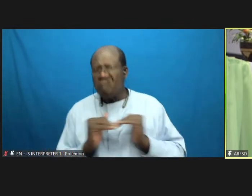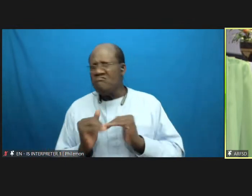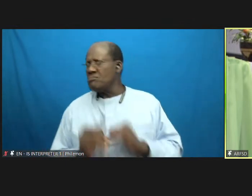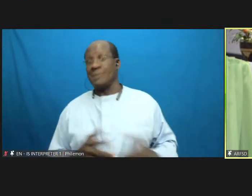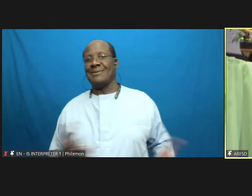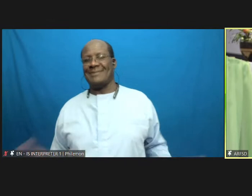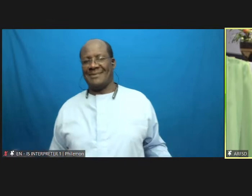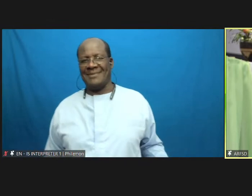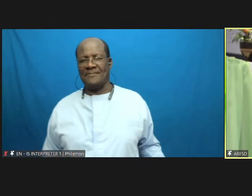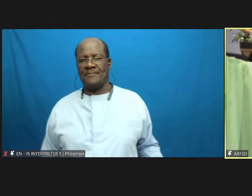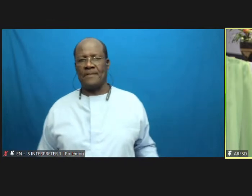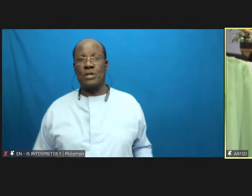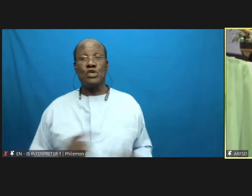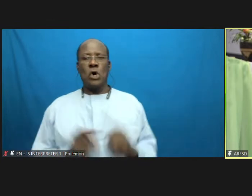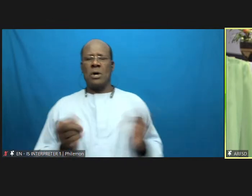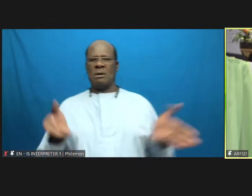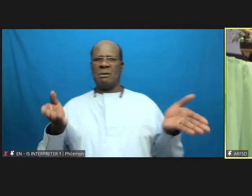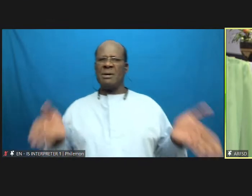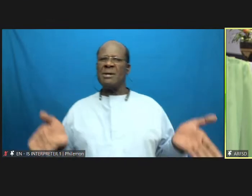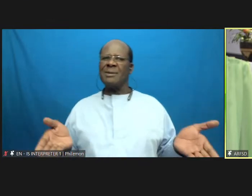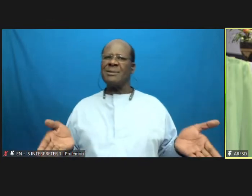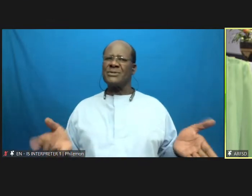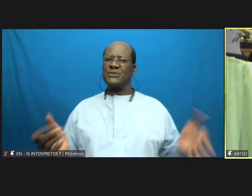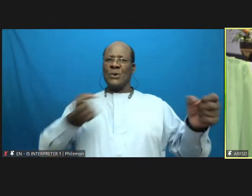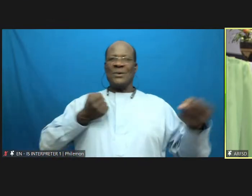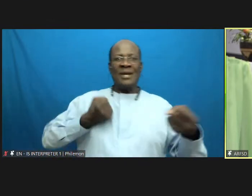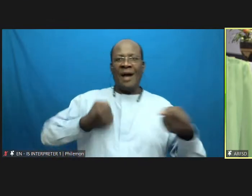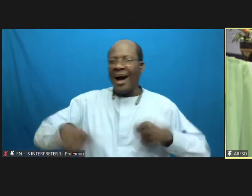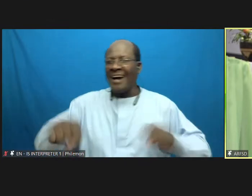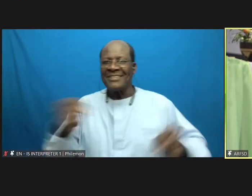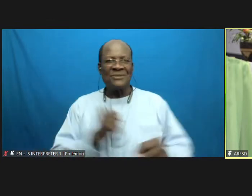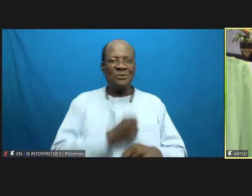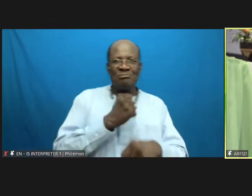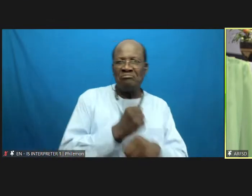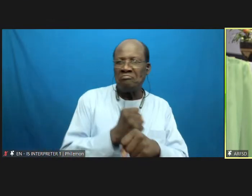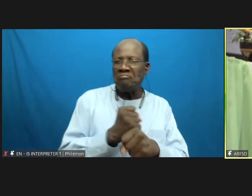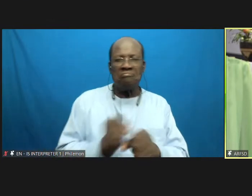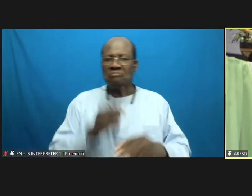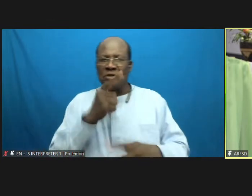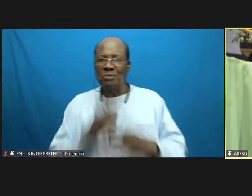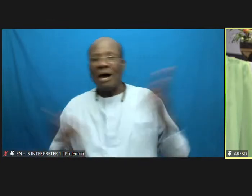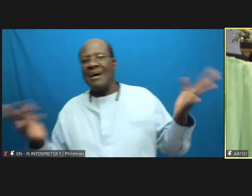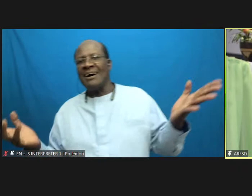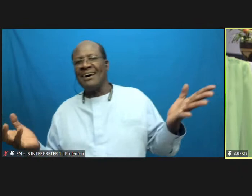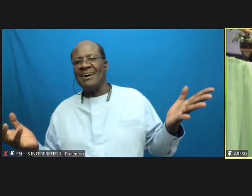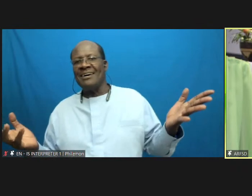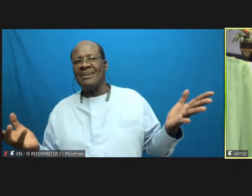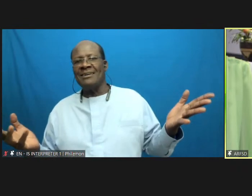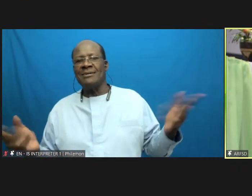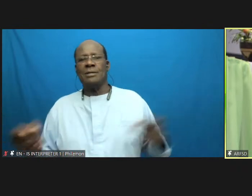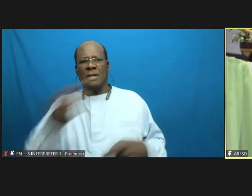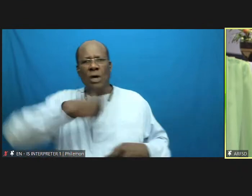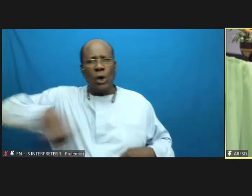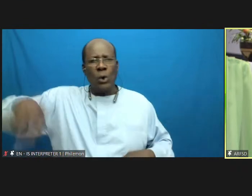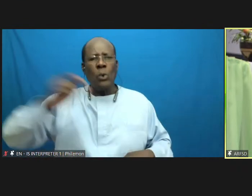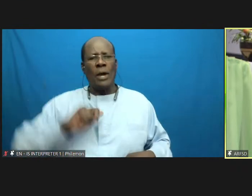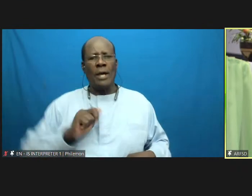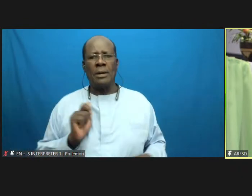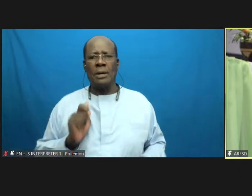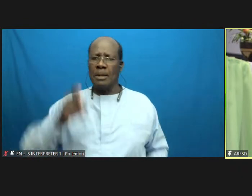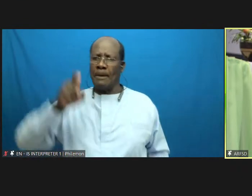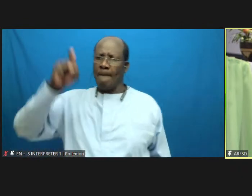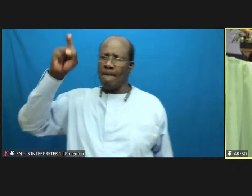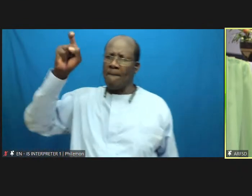preuve de plus de solidarité, d'unir nos efforts, nos avantages comparatifs, comme ce fut le cas lors de la